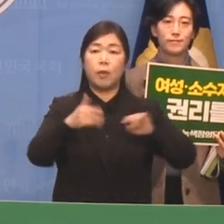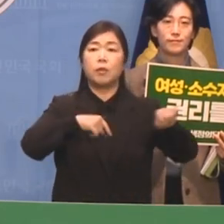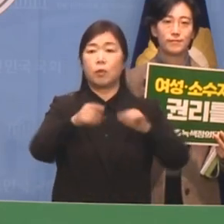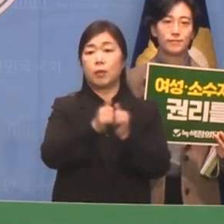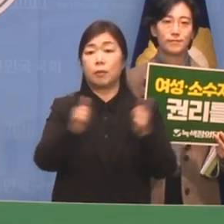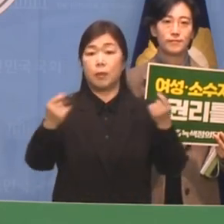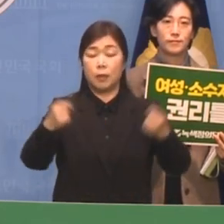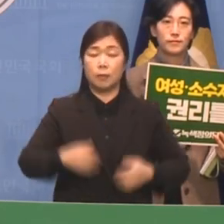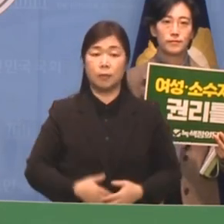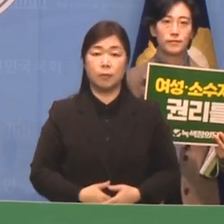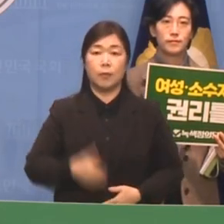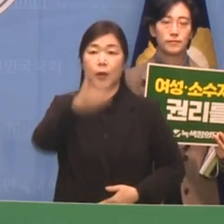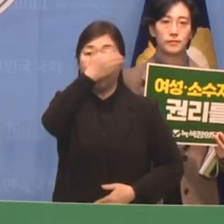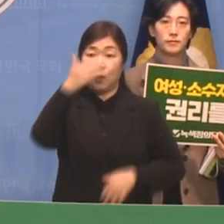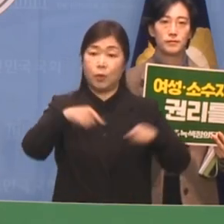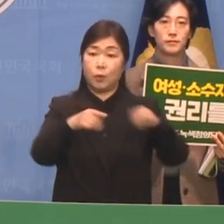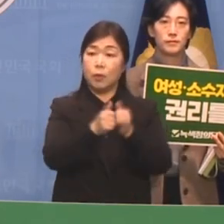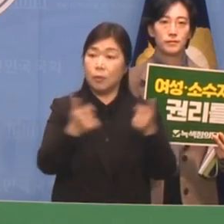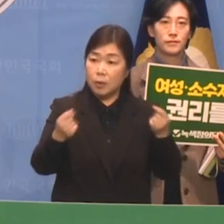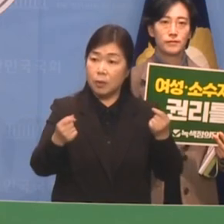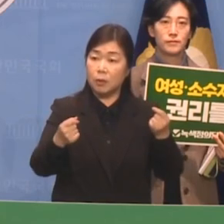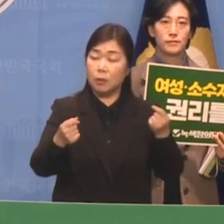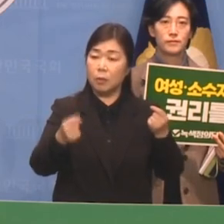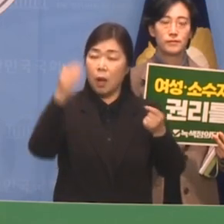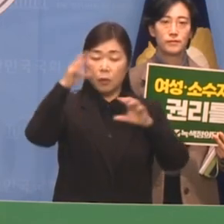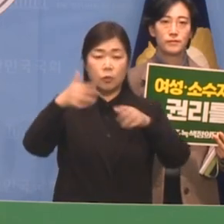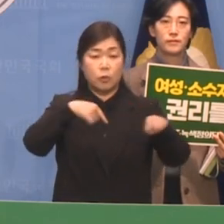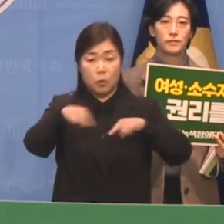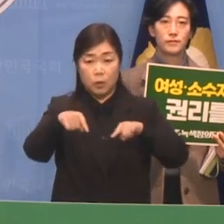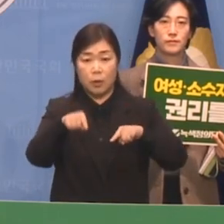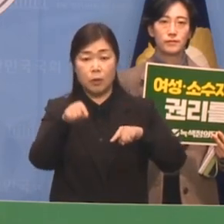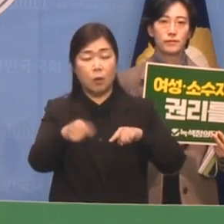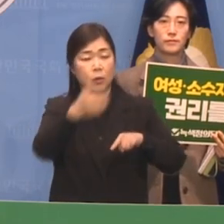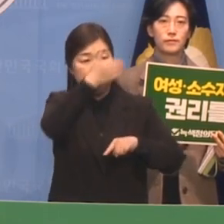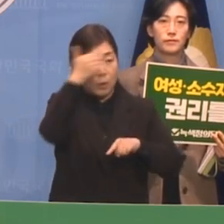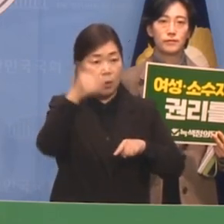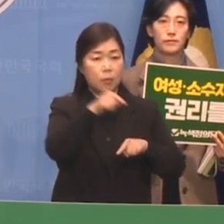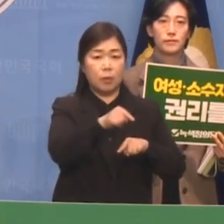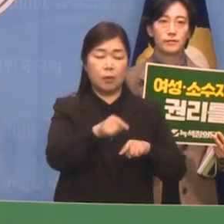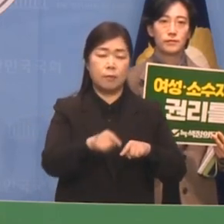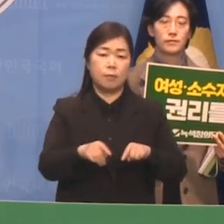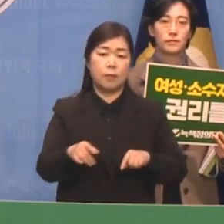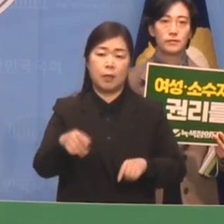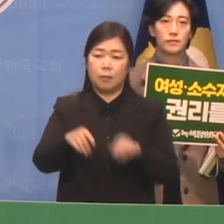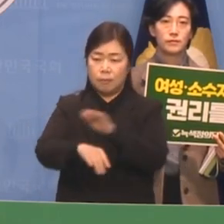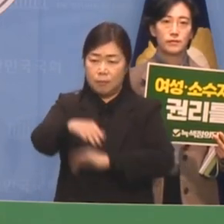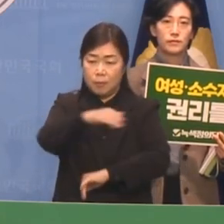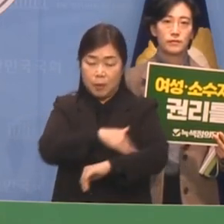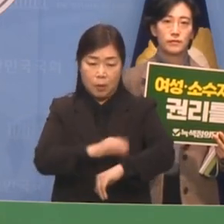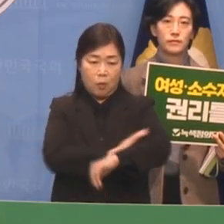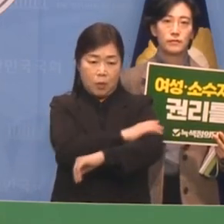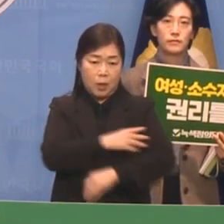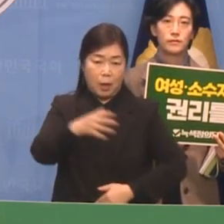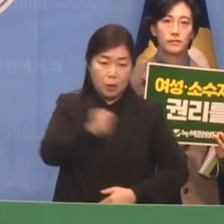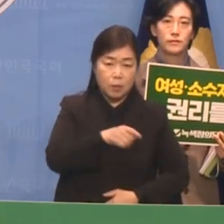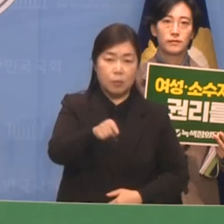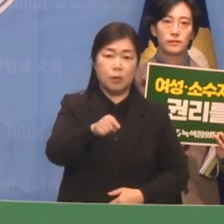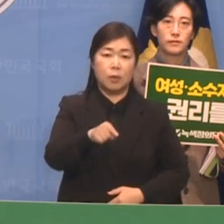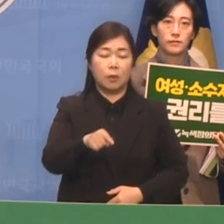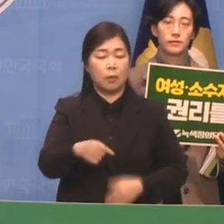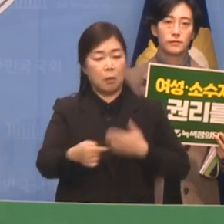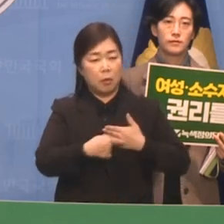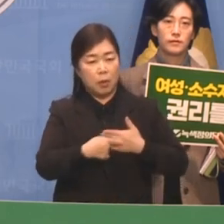김혜미 후보는 청년정치인입니다. 한국 정치에서 청년은 거대양당 기득권 정치의